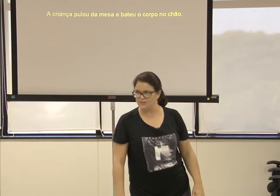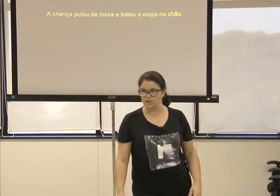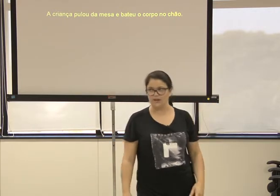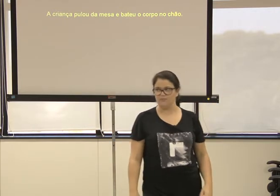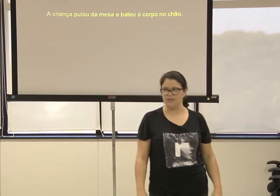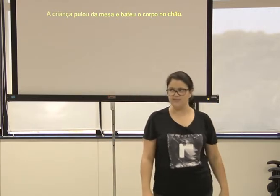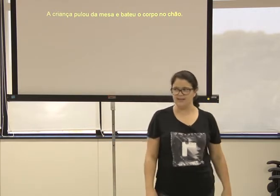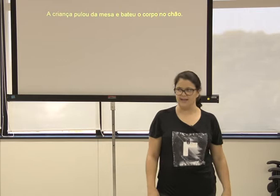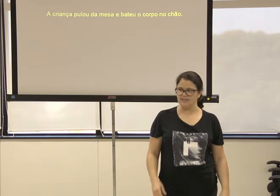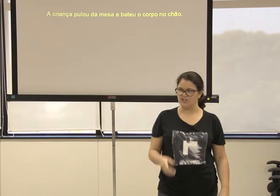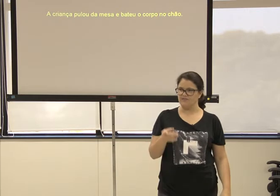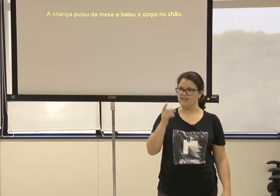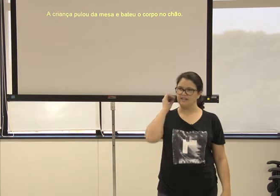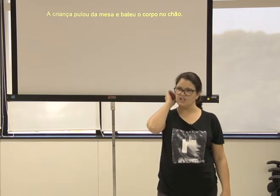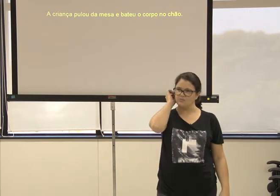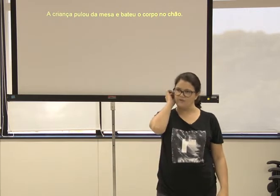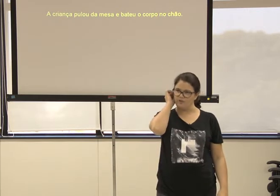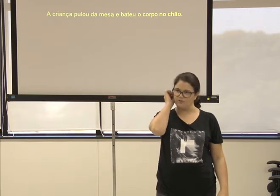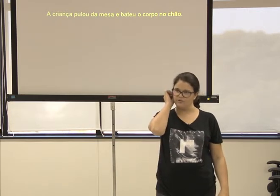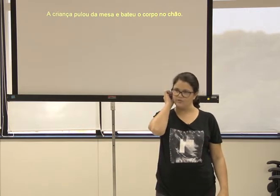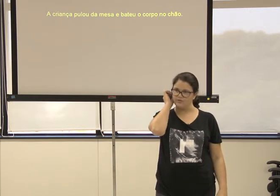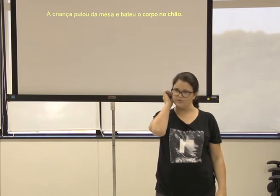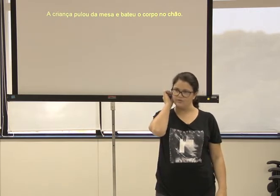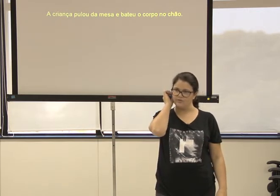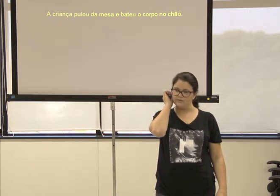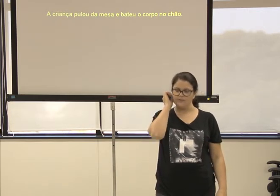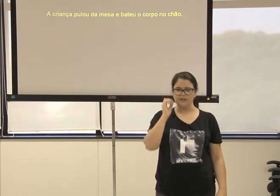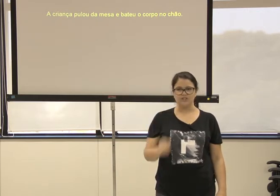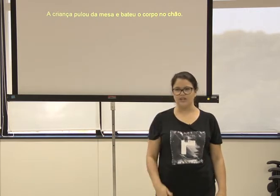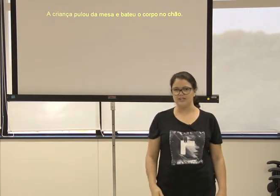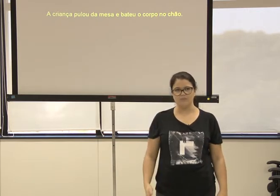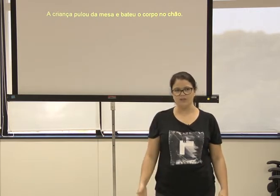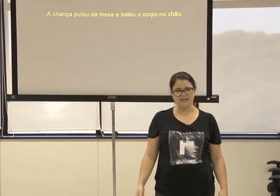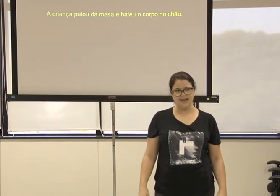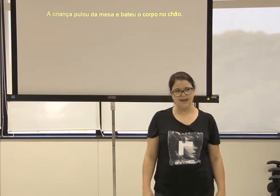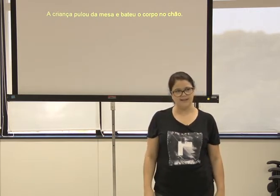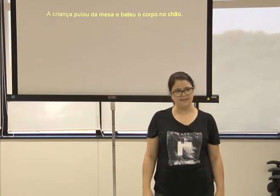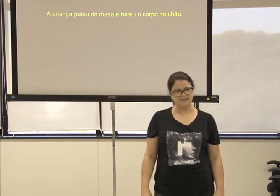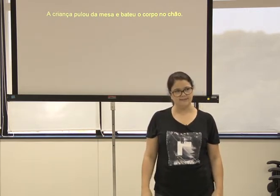Já morri sem ar. Você já fizeram teste do bafômetro? Gente, você morre sem ar.